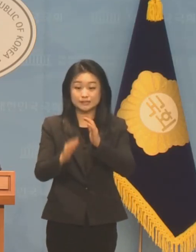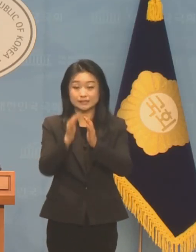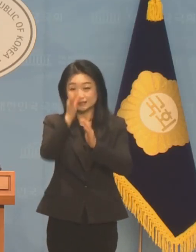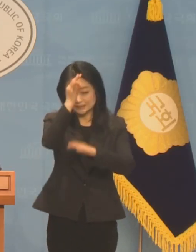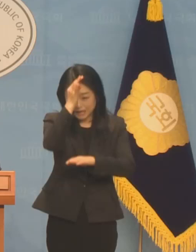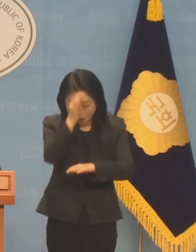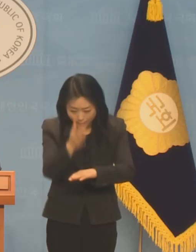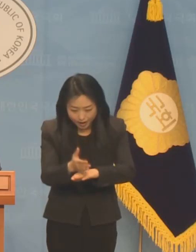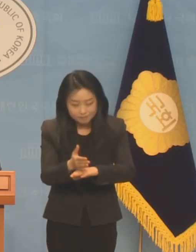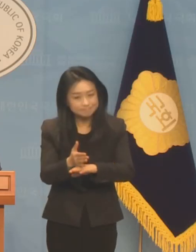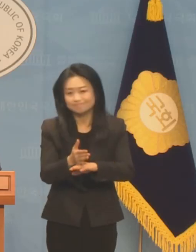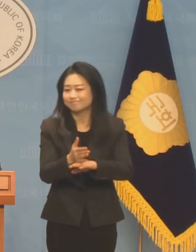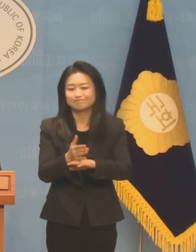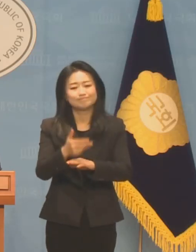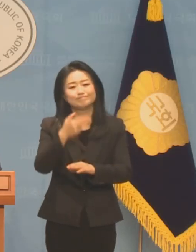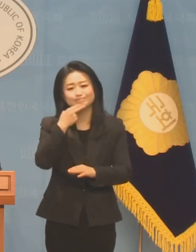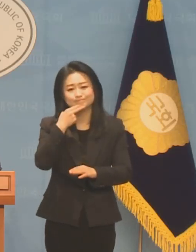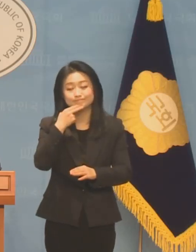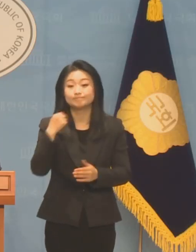국민께 하지 않았습니다.